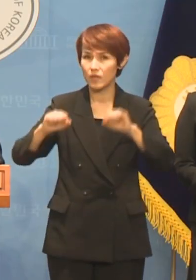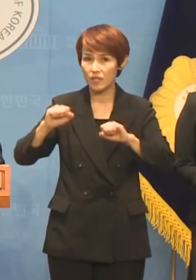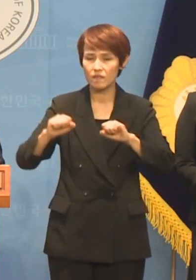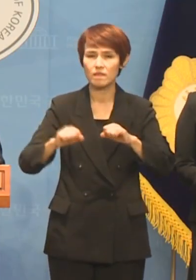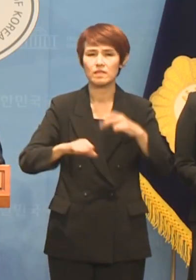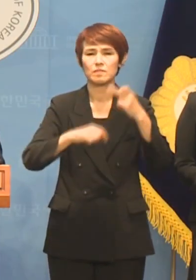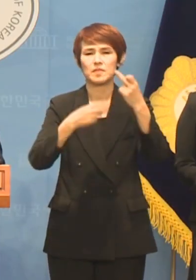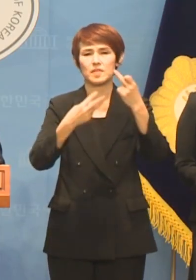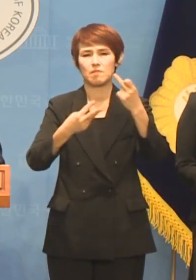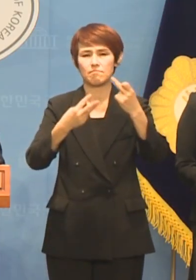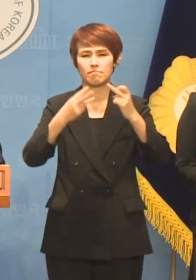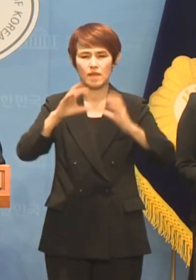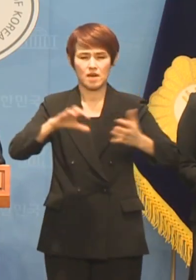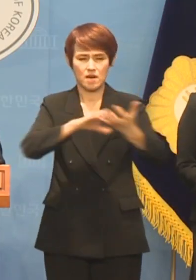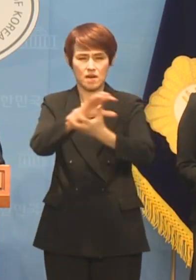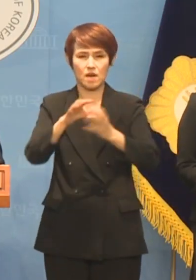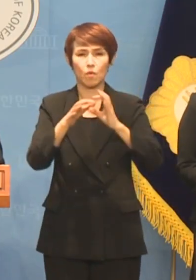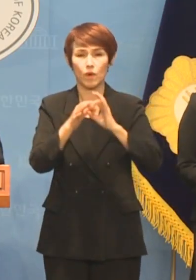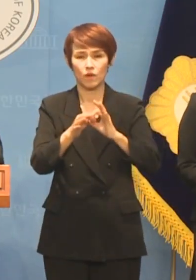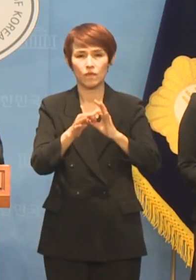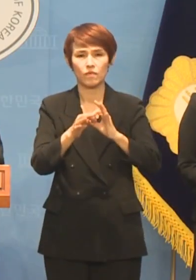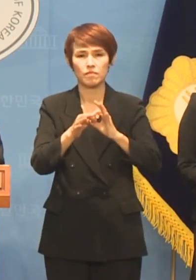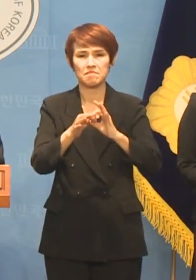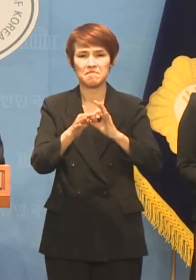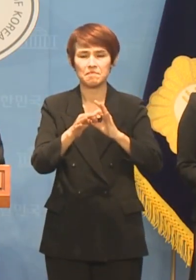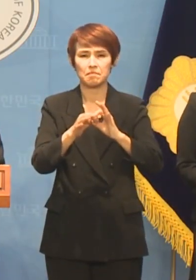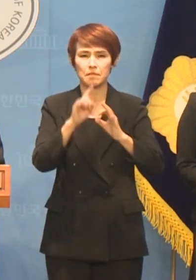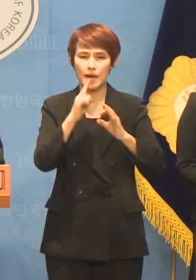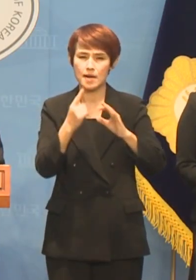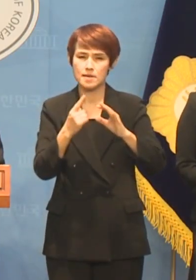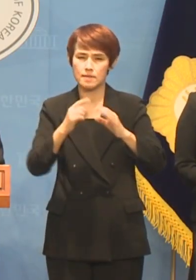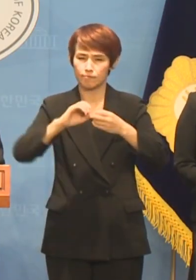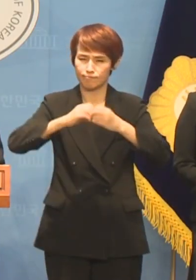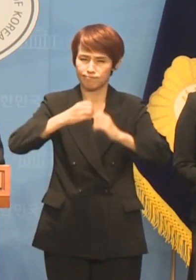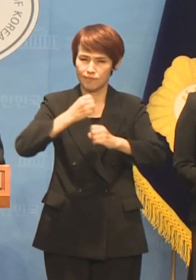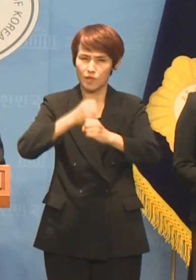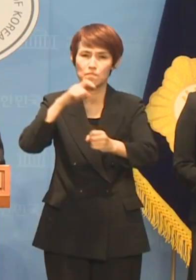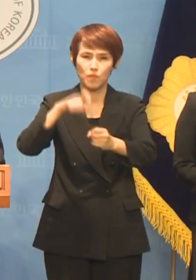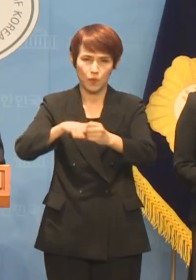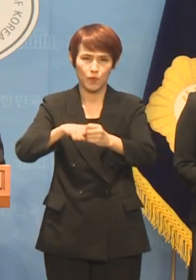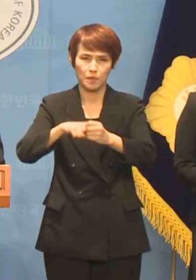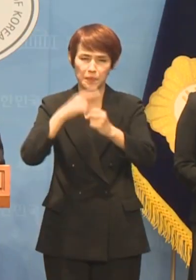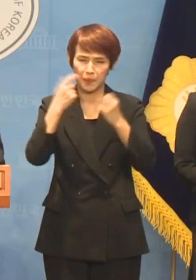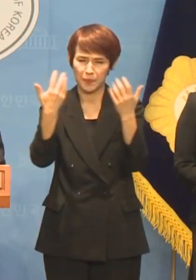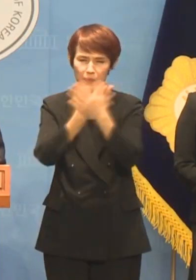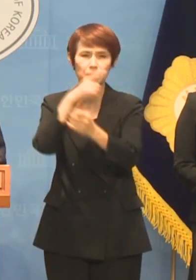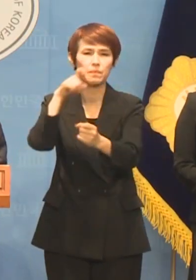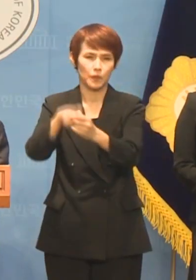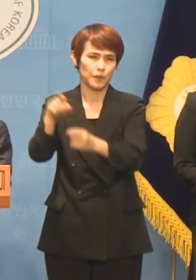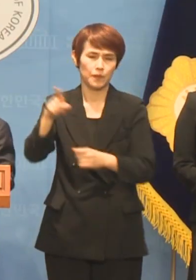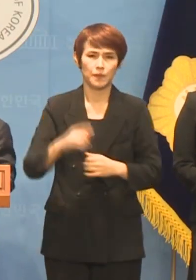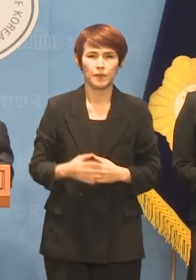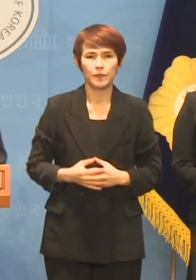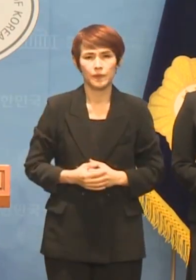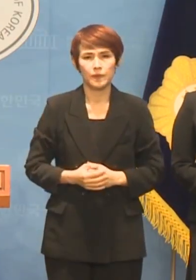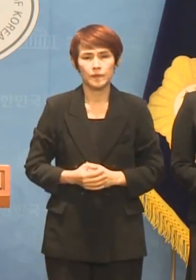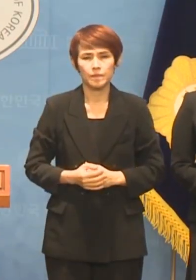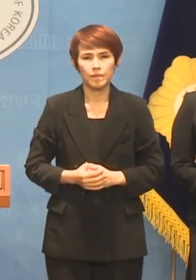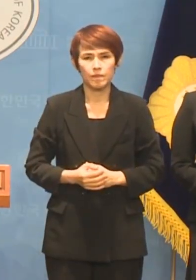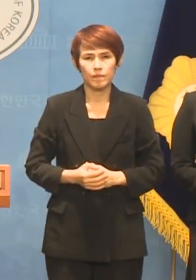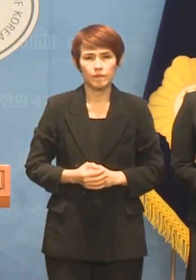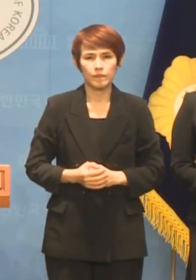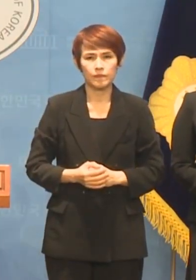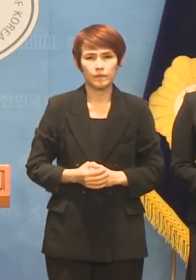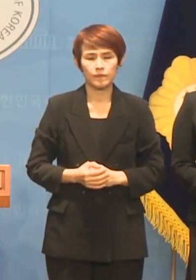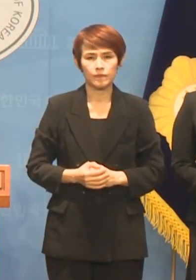12.3 내란 계엄에 대한 명백한 왜곡이자 물타기 시도 적반하장입니다.